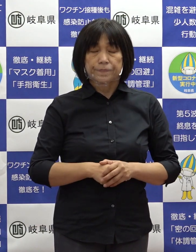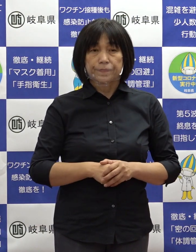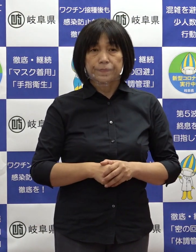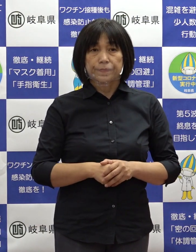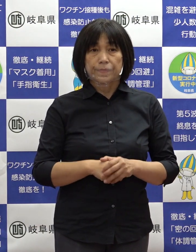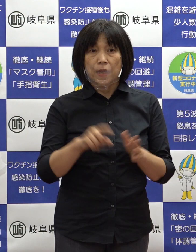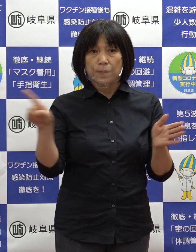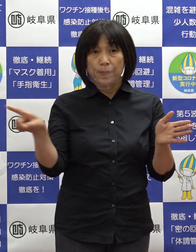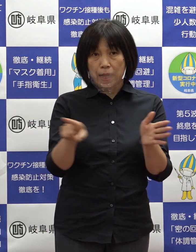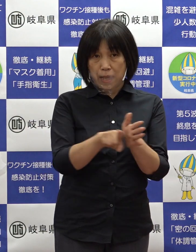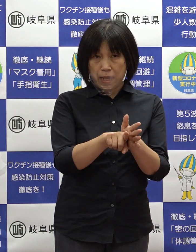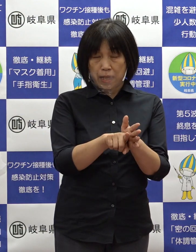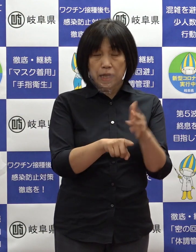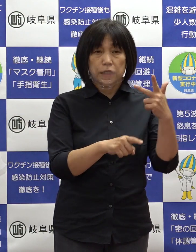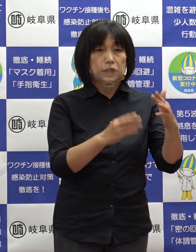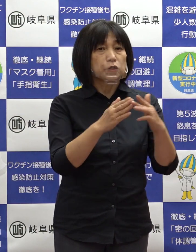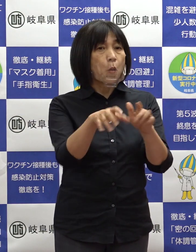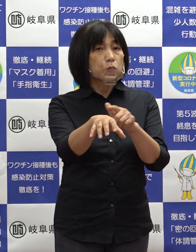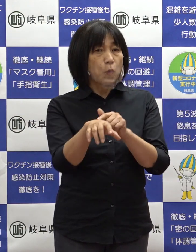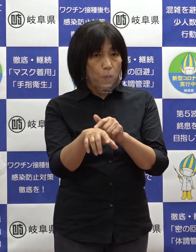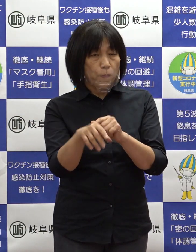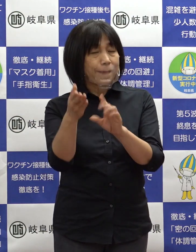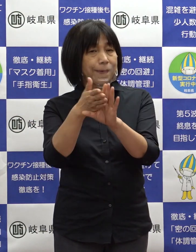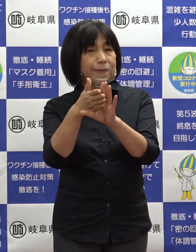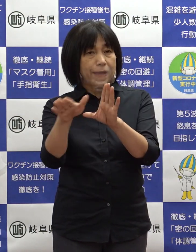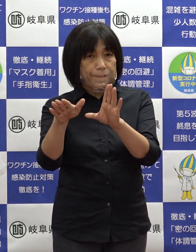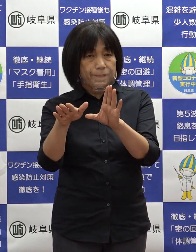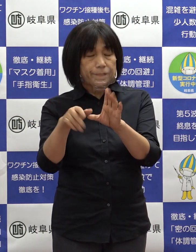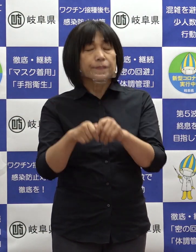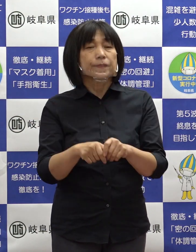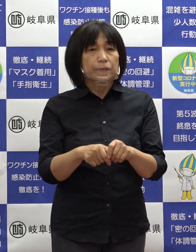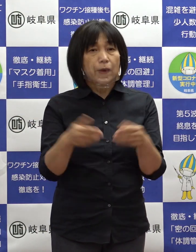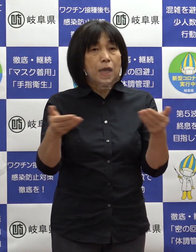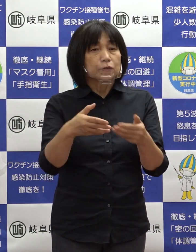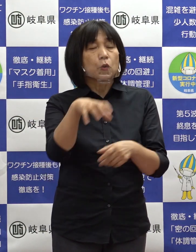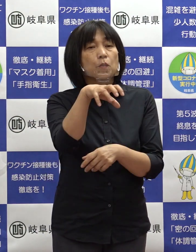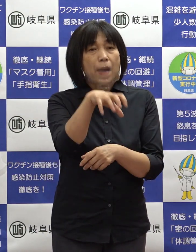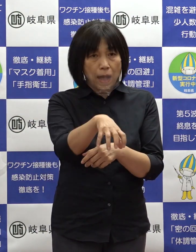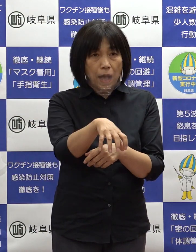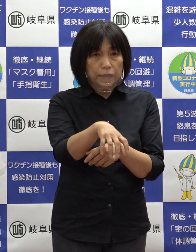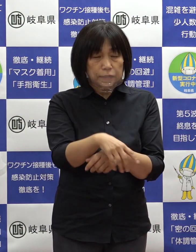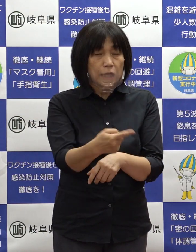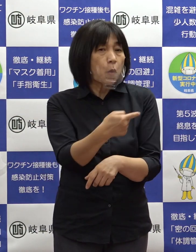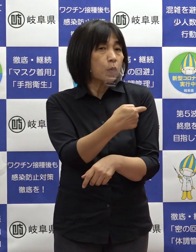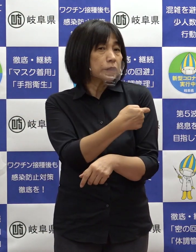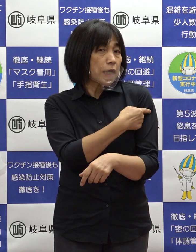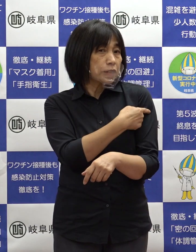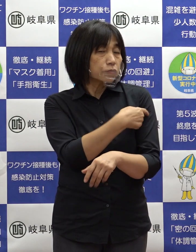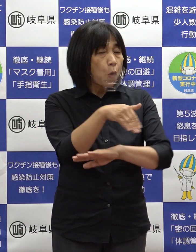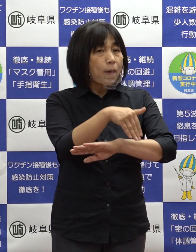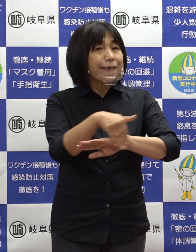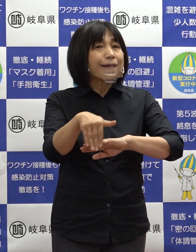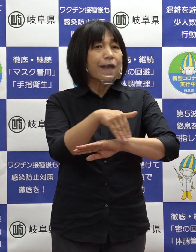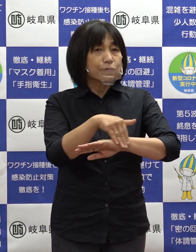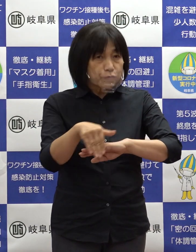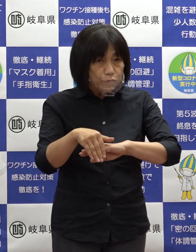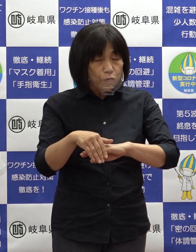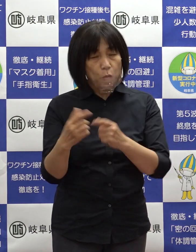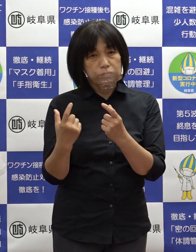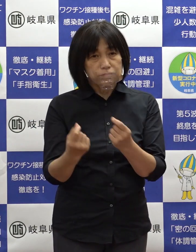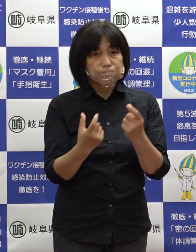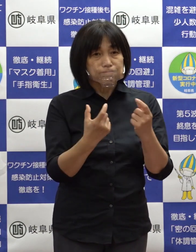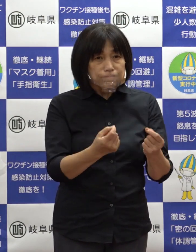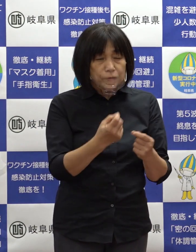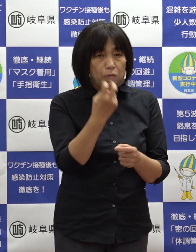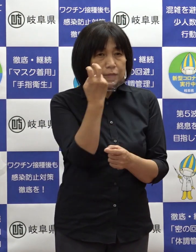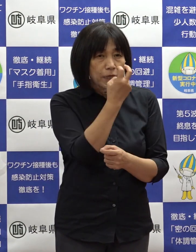これまで各市町村、県、職域ごとの接種計画をきちんとチェックをしながら